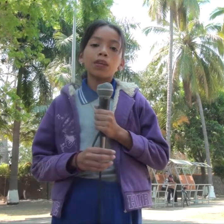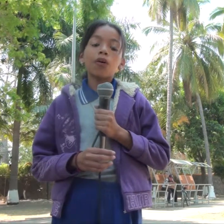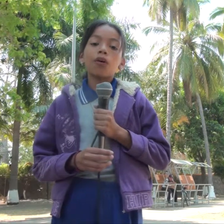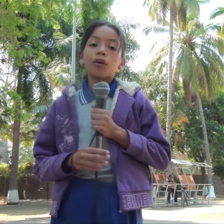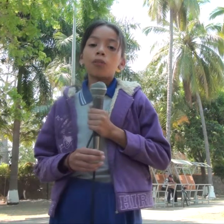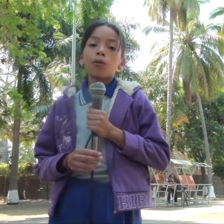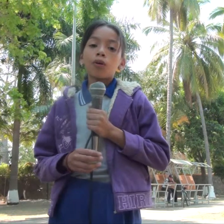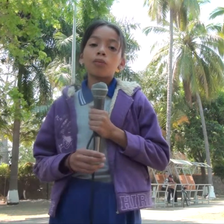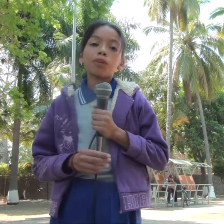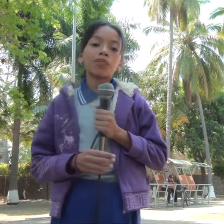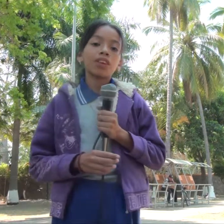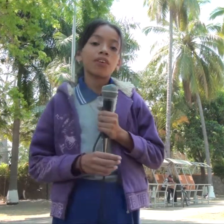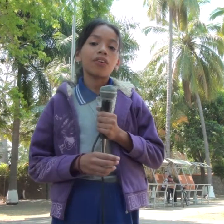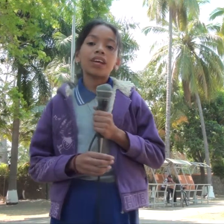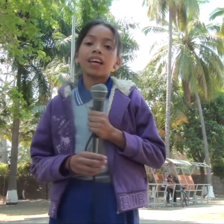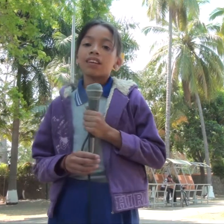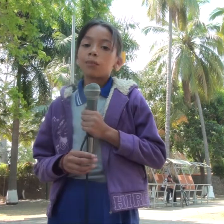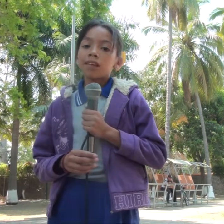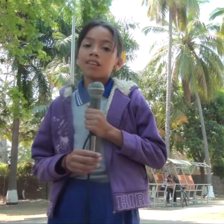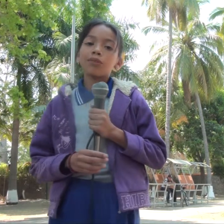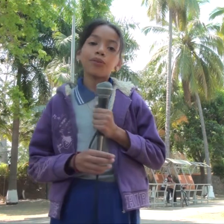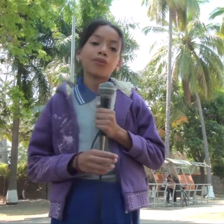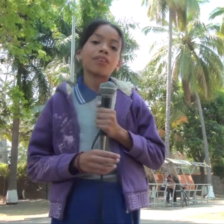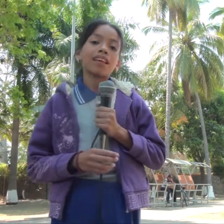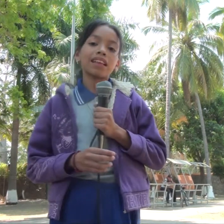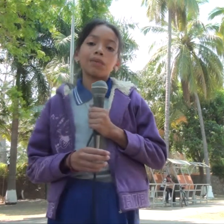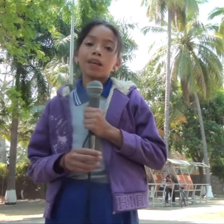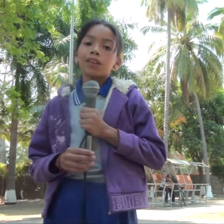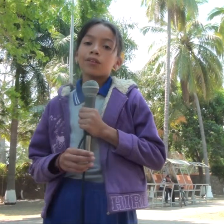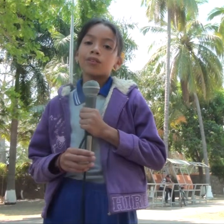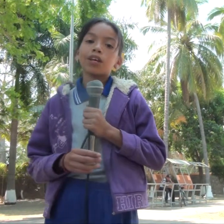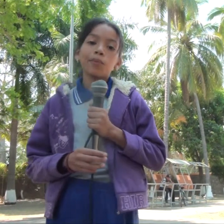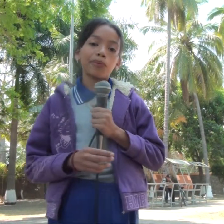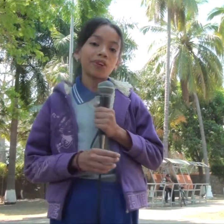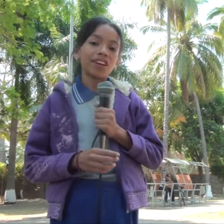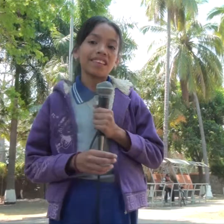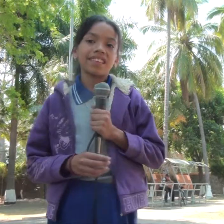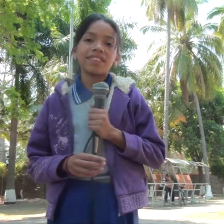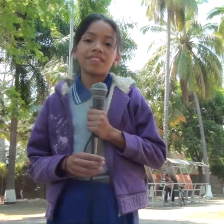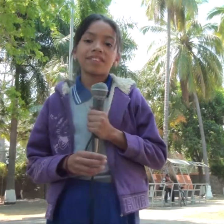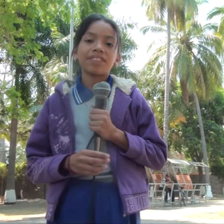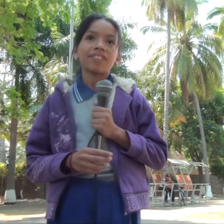o cómo lo han vivido y que expresen sus sentimientos y emociones.